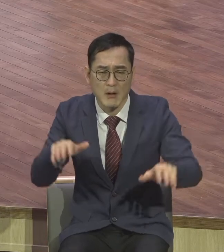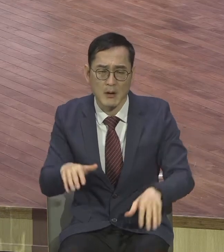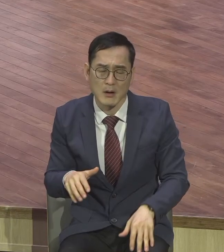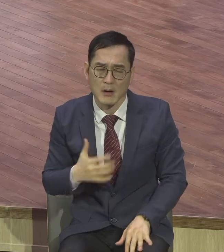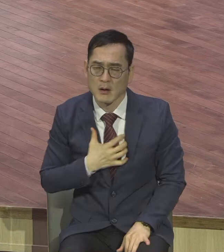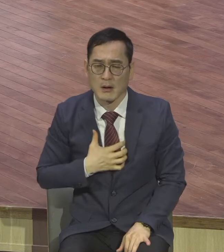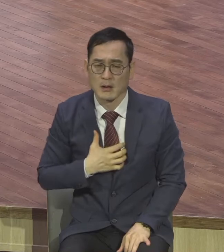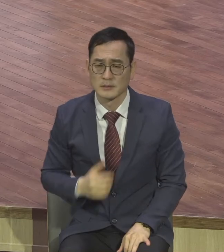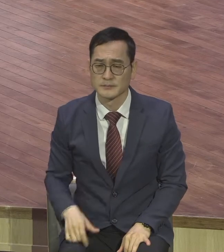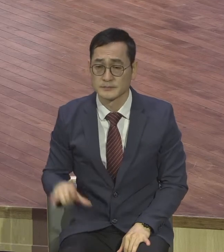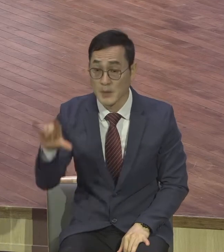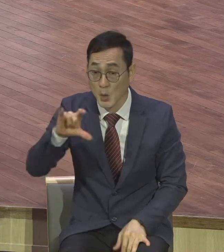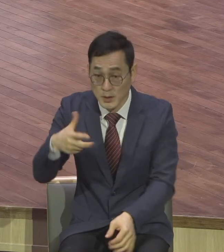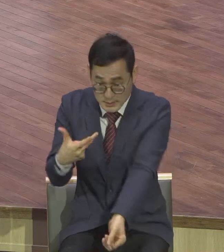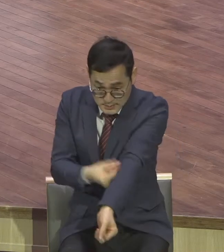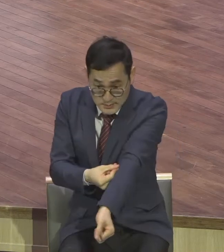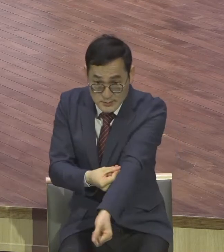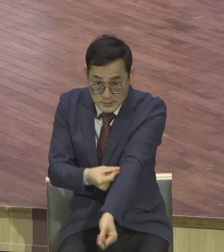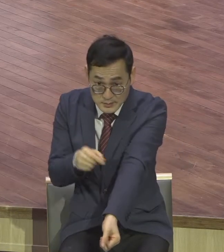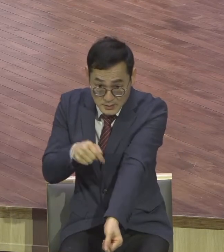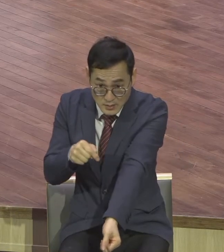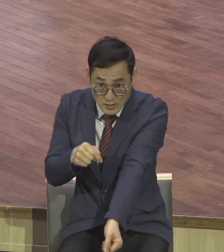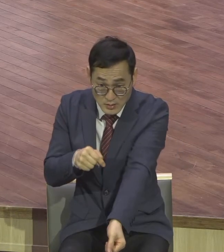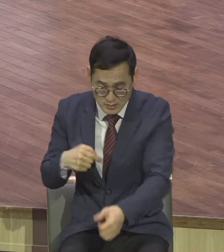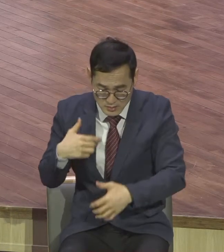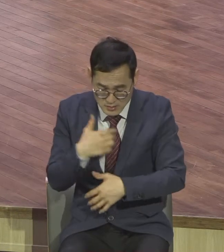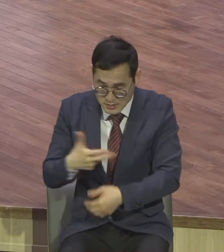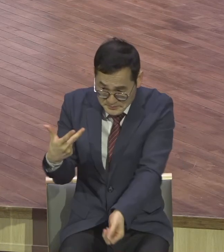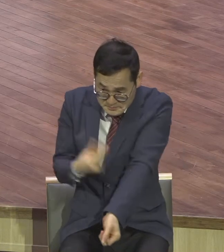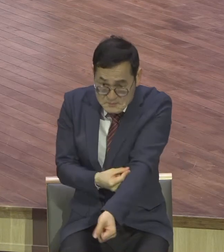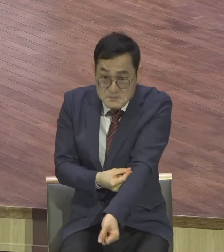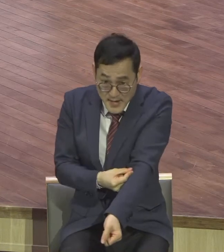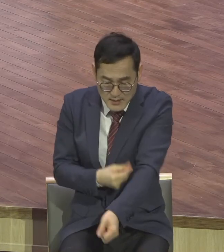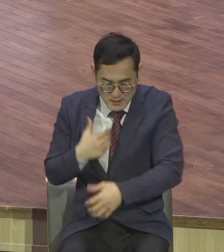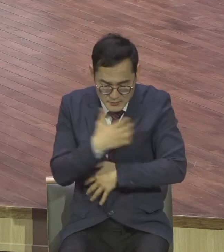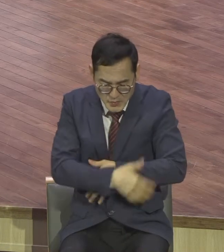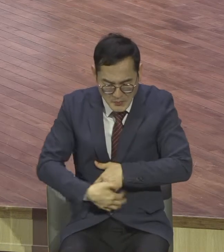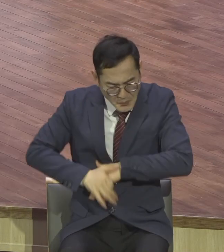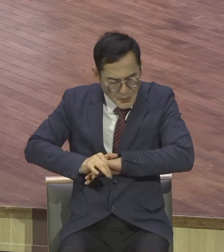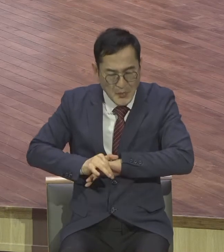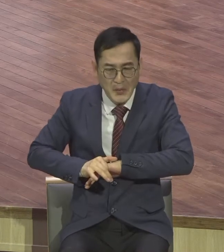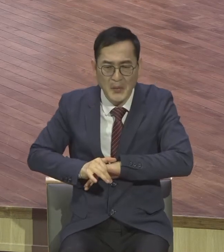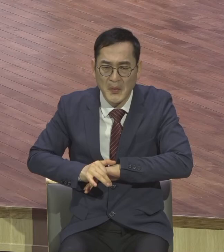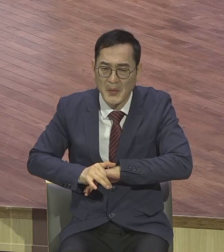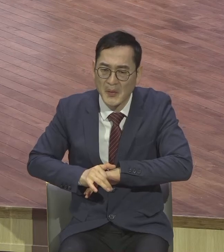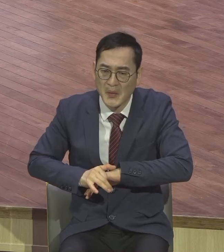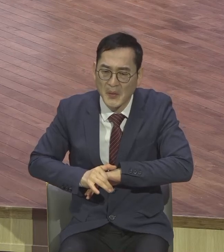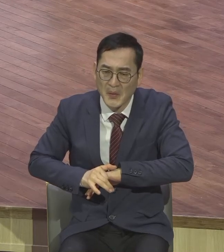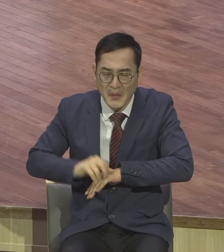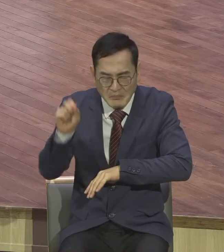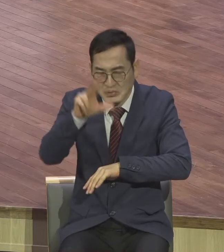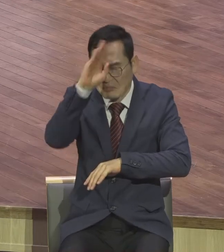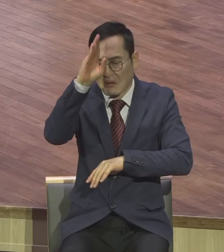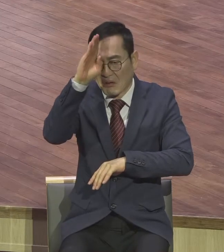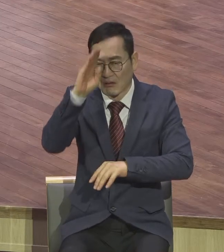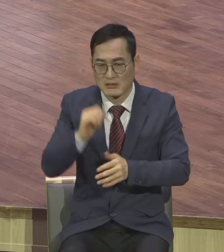또 백신 자체도 사실은 부작용이 그렇게 있기 때문에 모든 것이 다